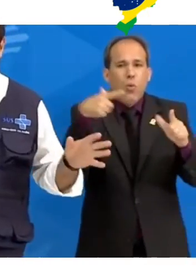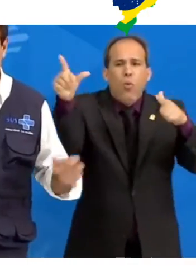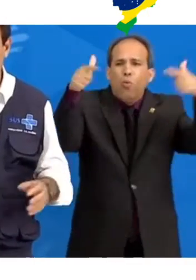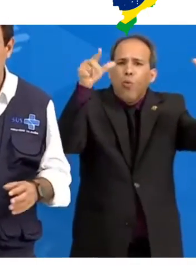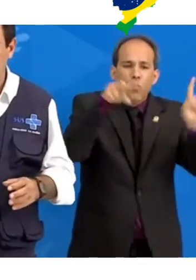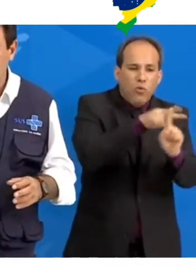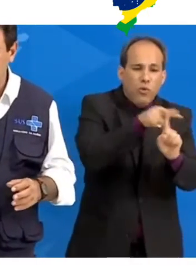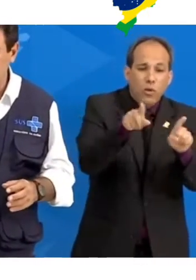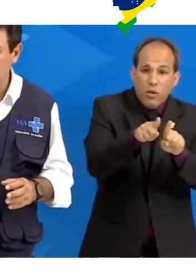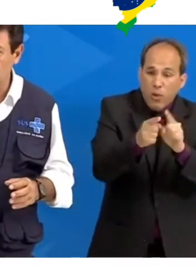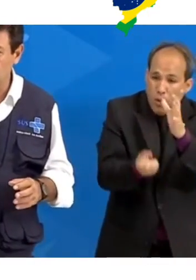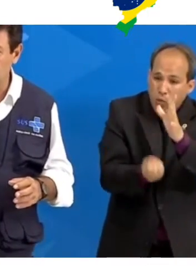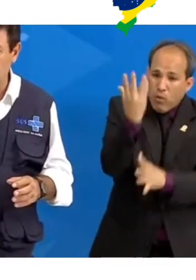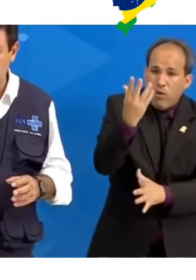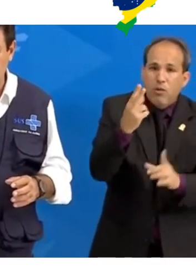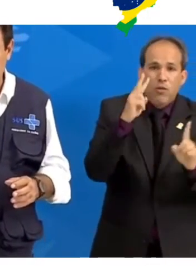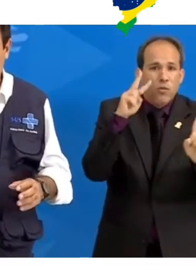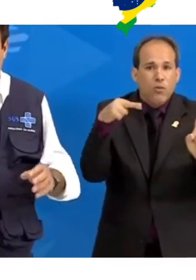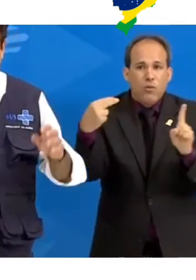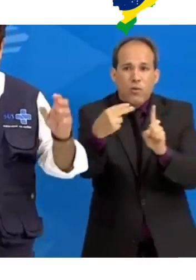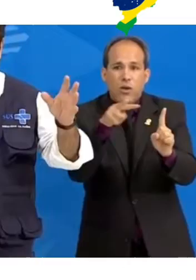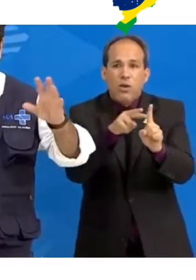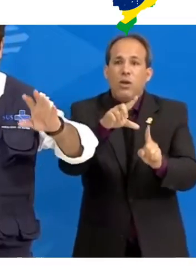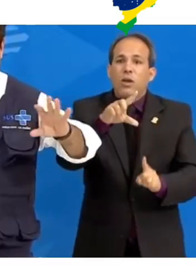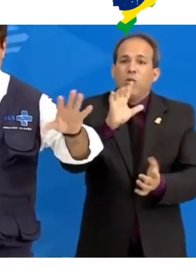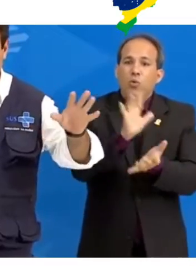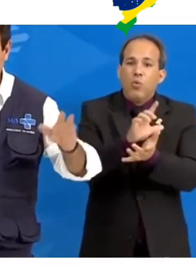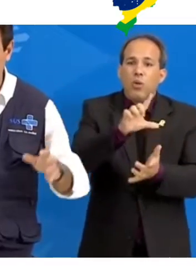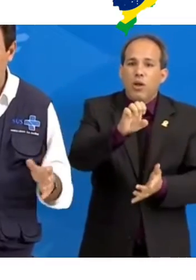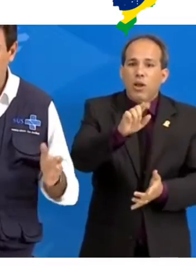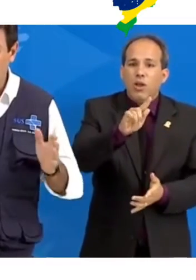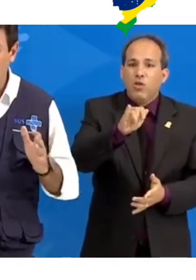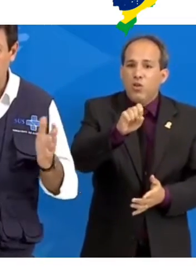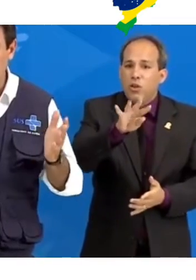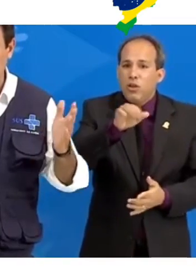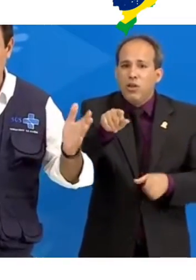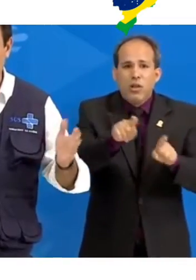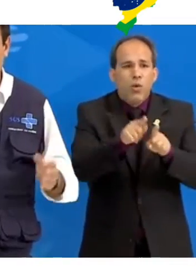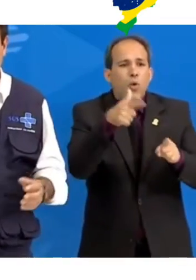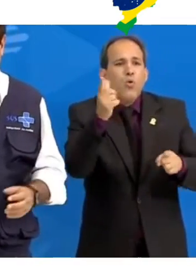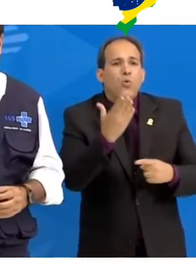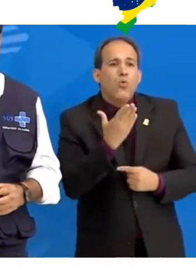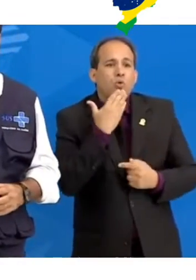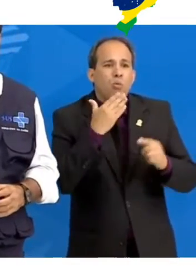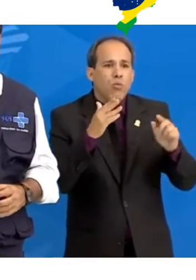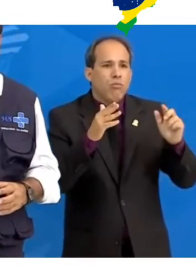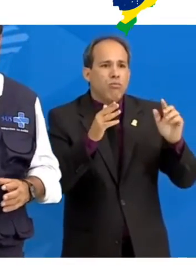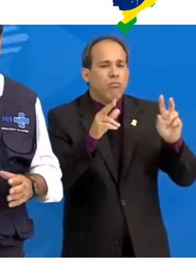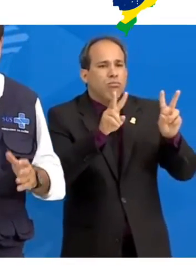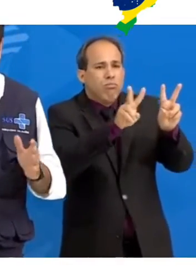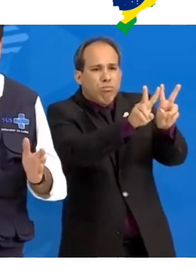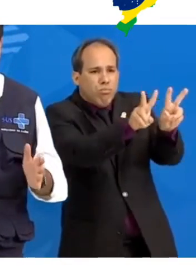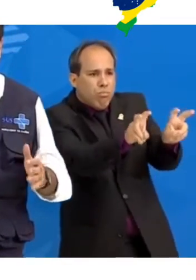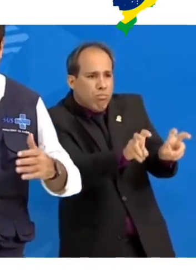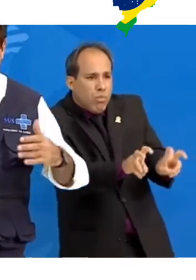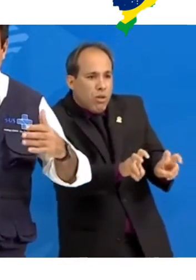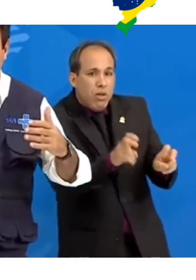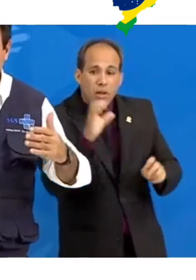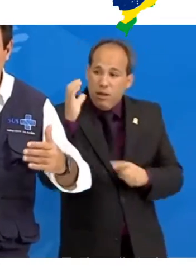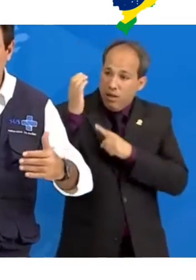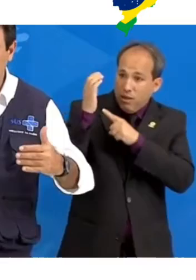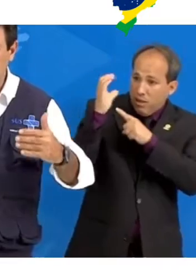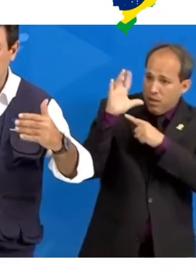surgir agora as visões dos legistas, alguma coisa sobre outras abordagens. A ciência